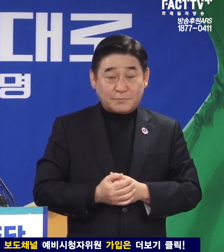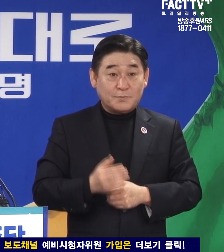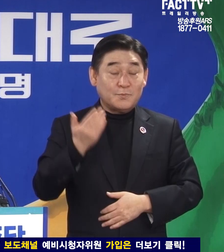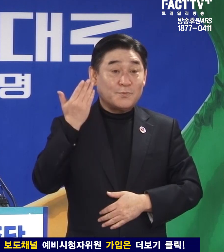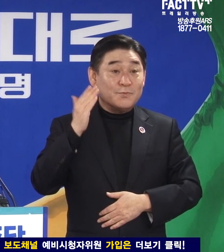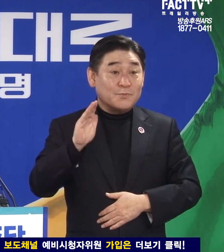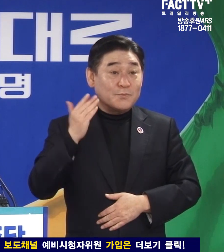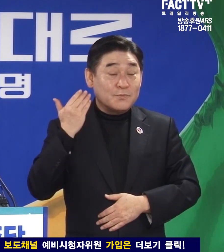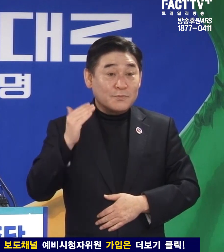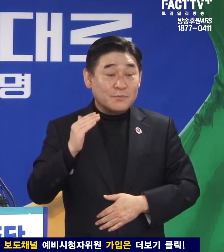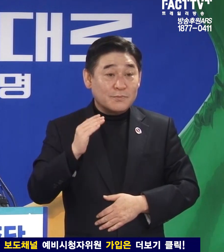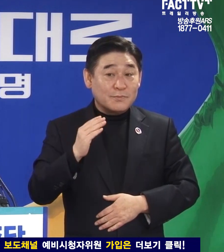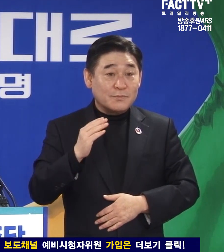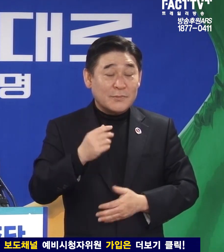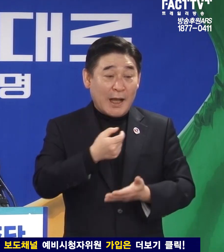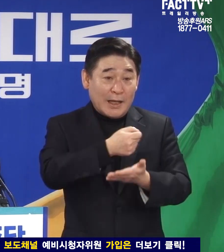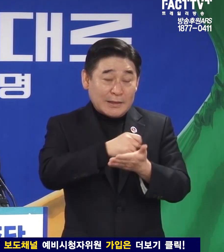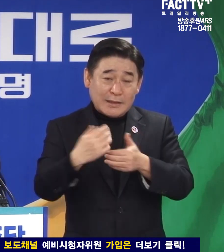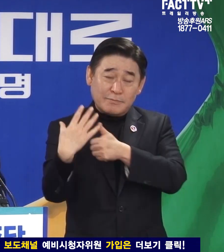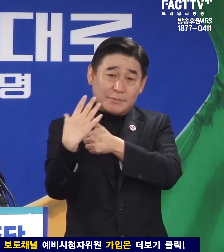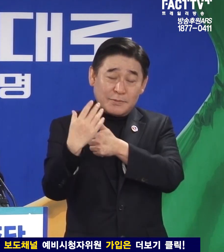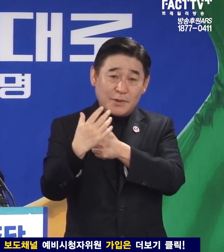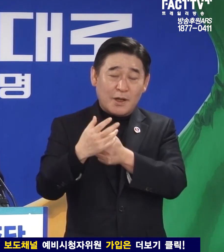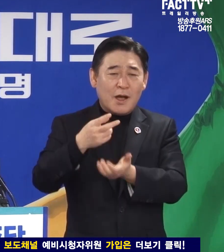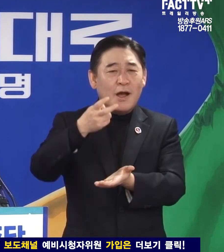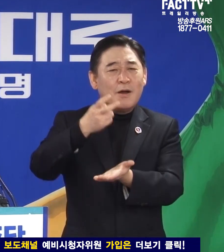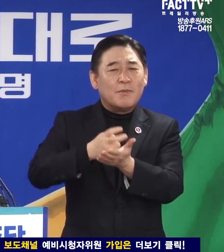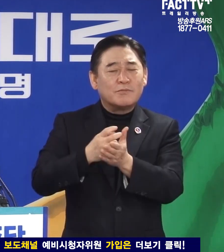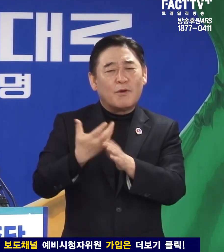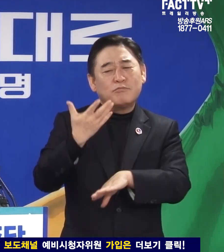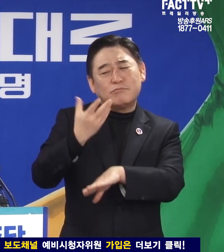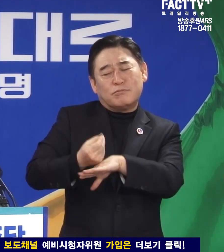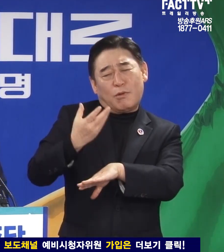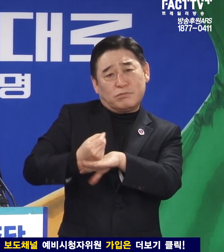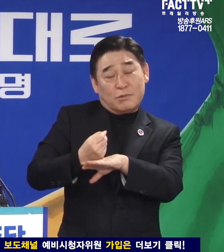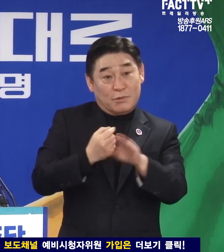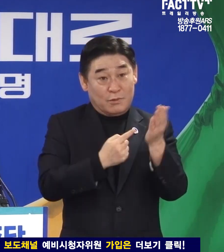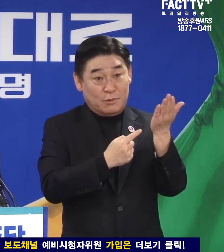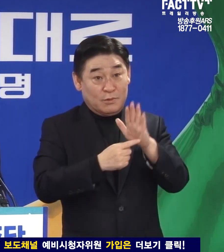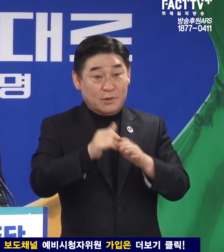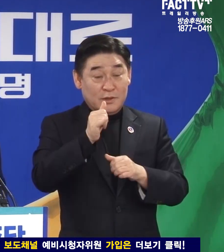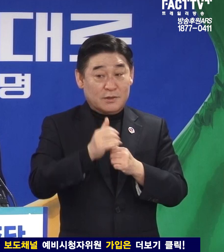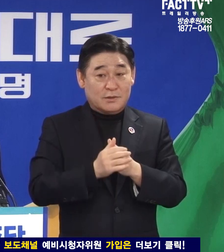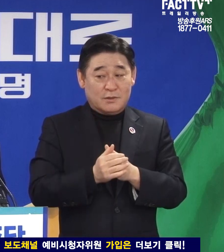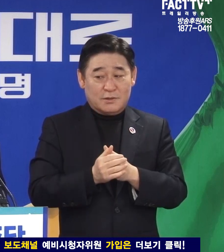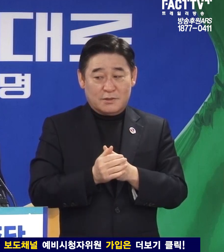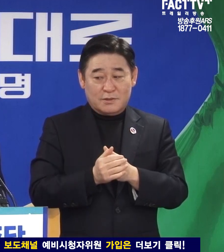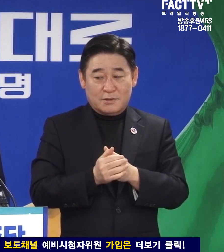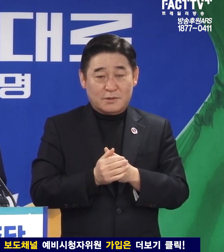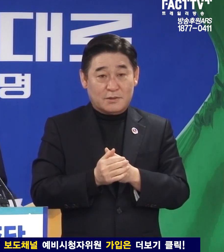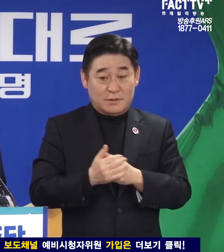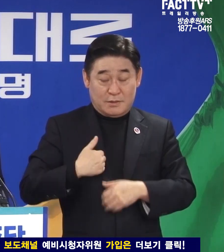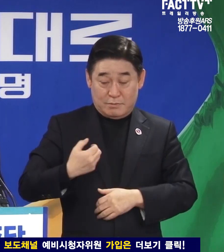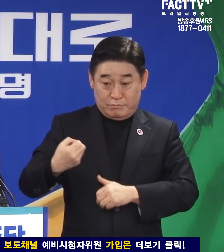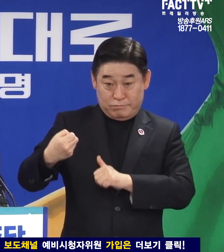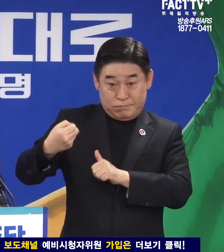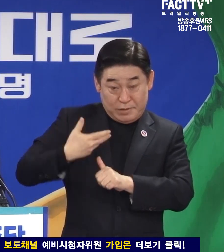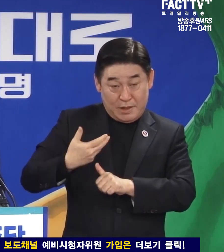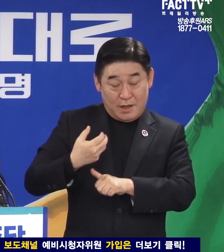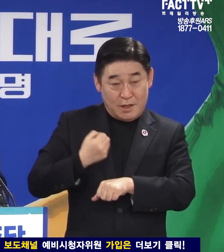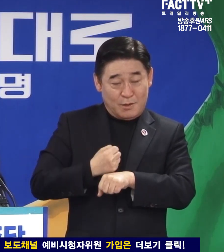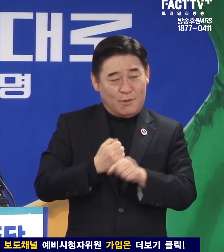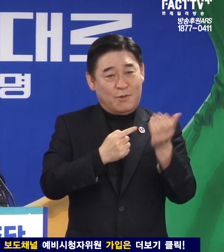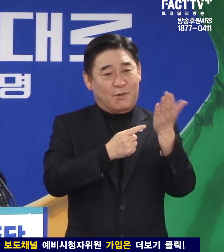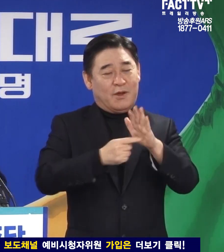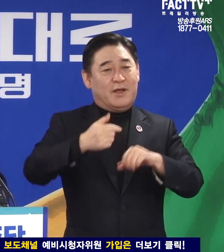최근에 여러 언론에서 각종 녹취록들이 공개되어 있는데 저도 제보를 받아서 오늘 하나를 좀